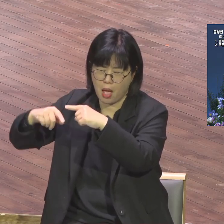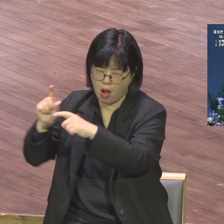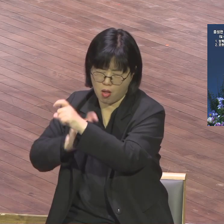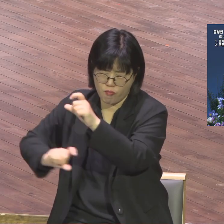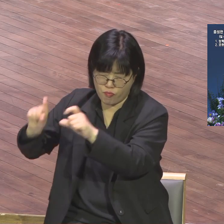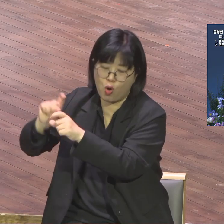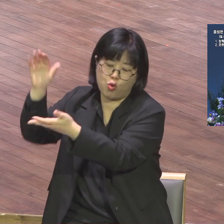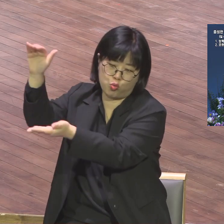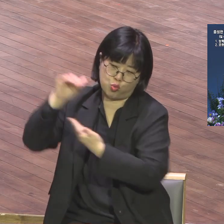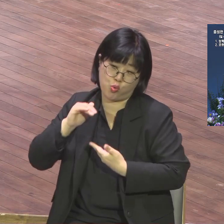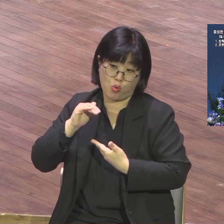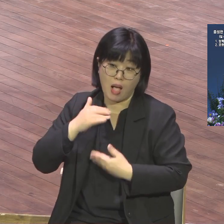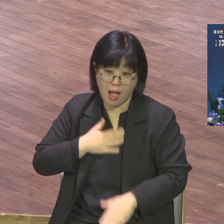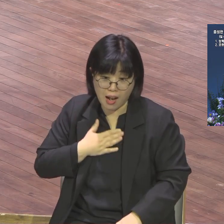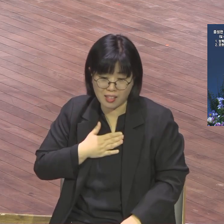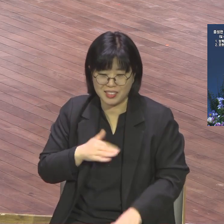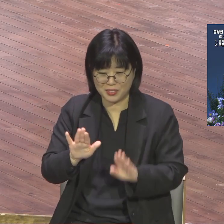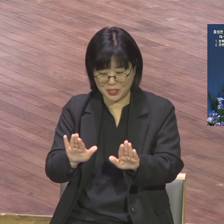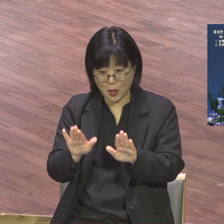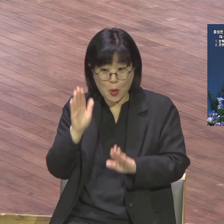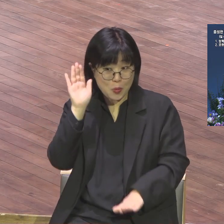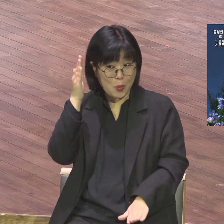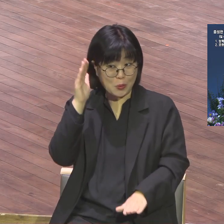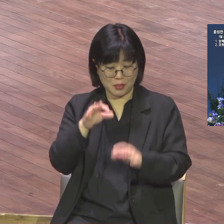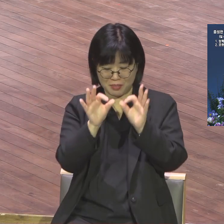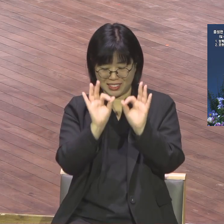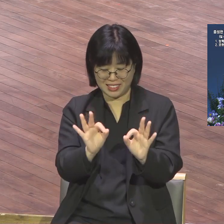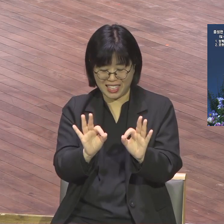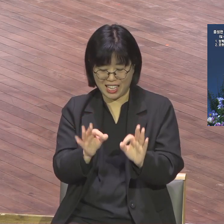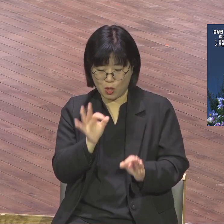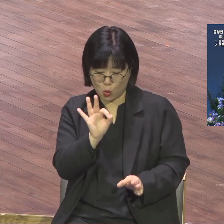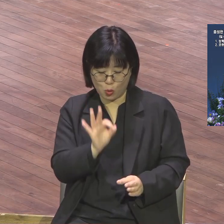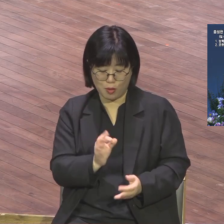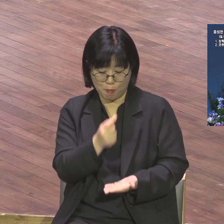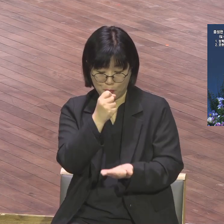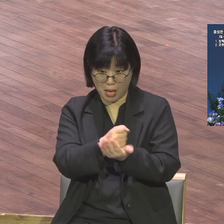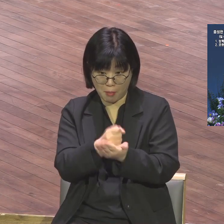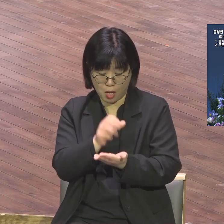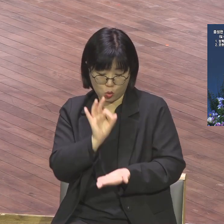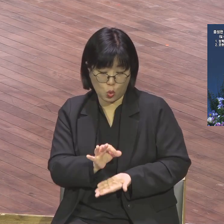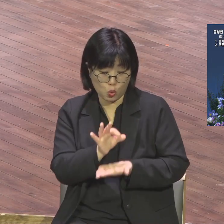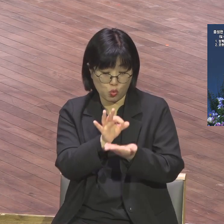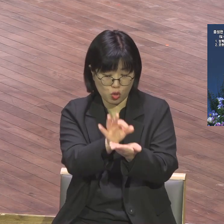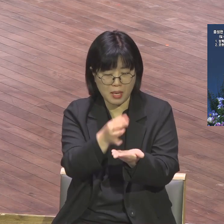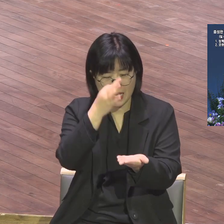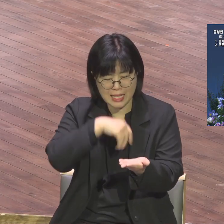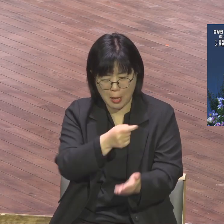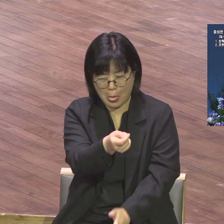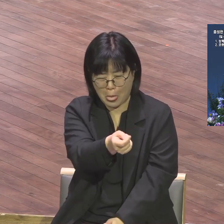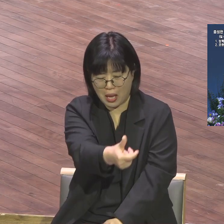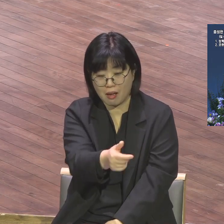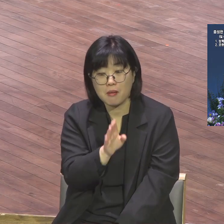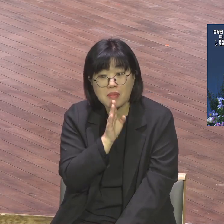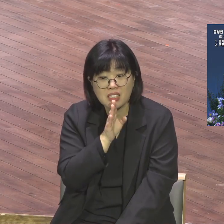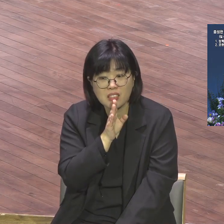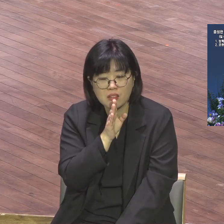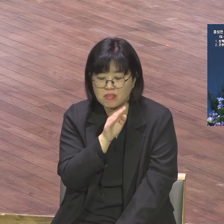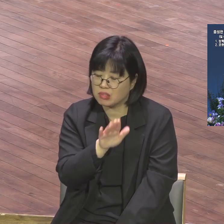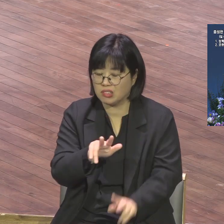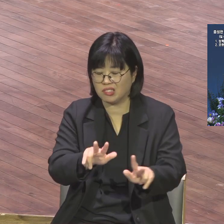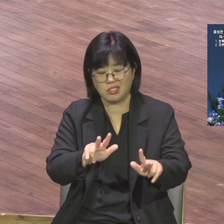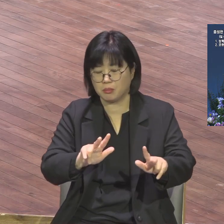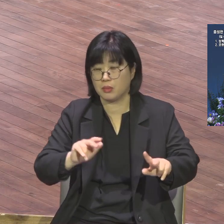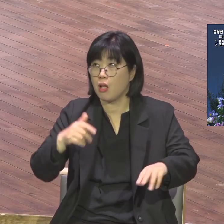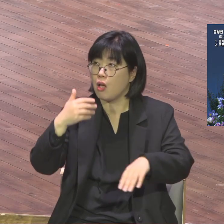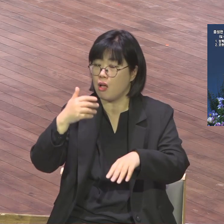상상초월입니다. 그걸 제가 체험하고 말씀드리잖아요. 막연하게 뭐, 체험도 안 해보고 설교합니까? 바울이